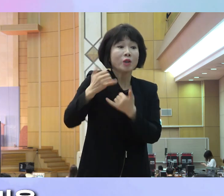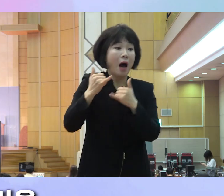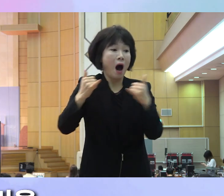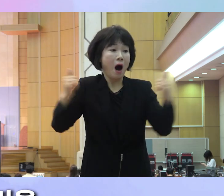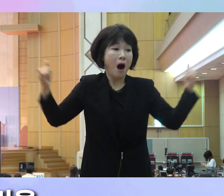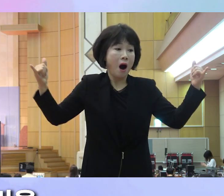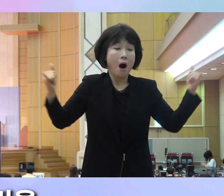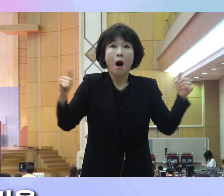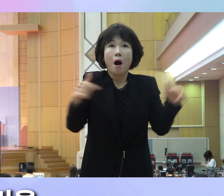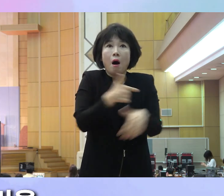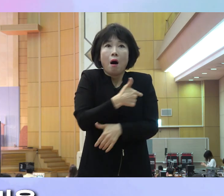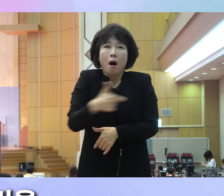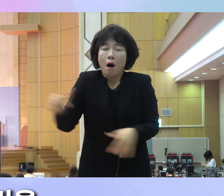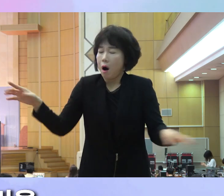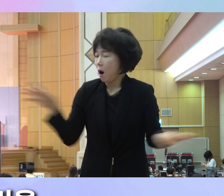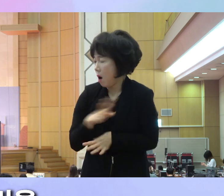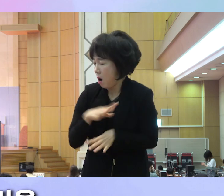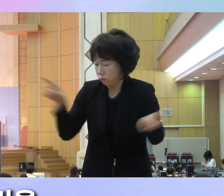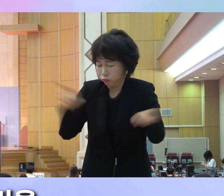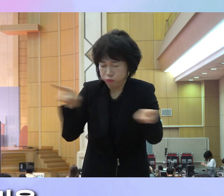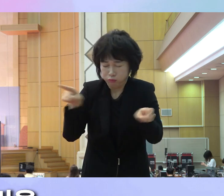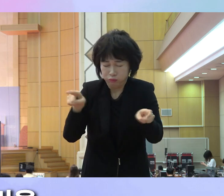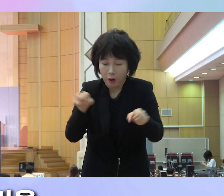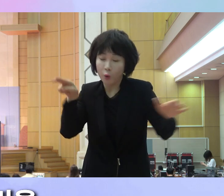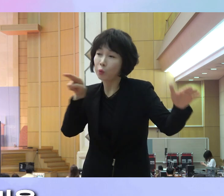병사들 벌벌 떨며